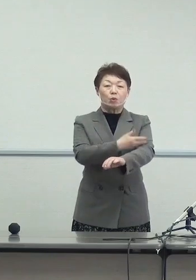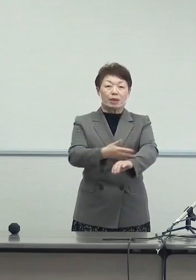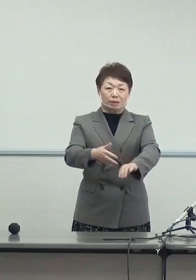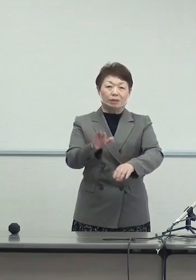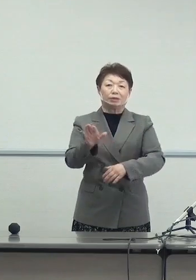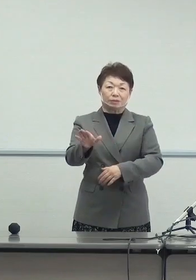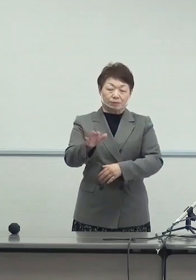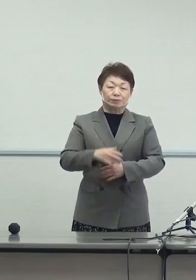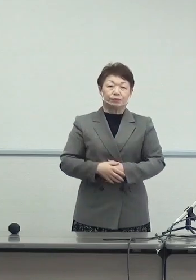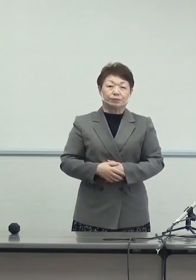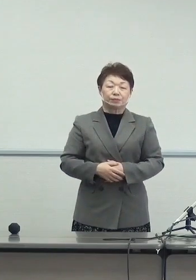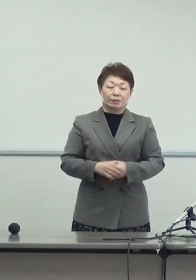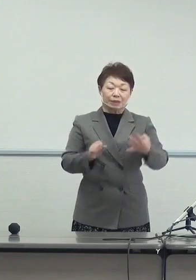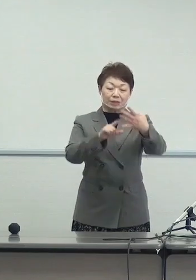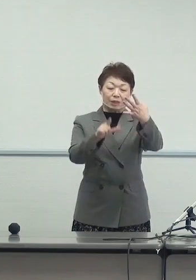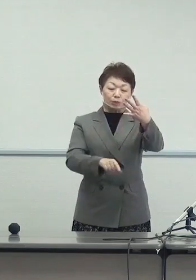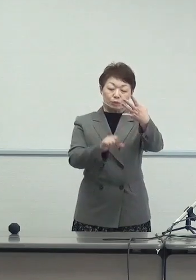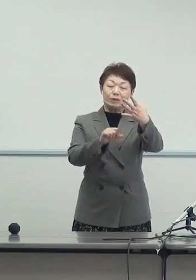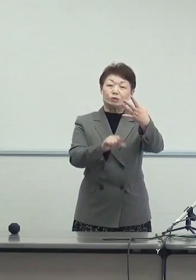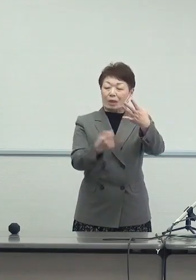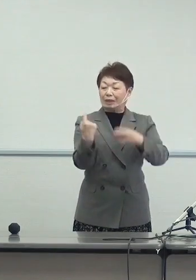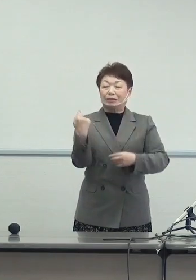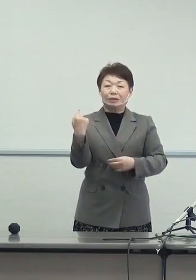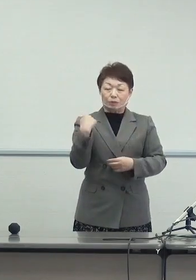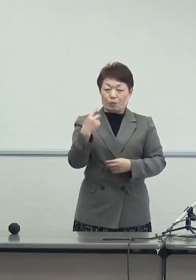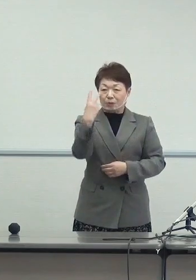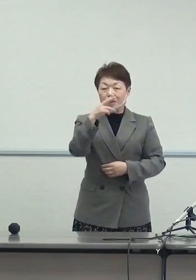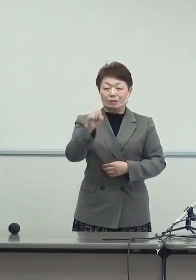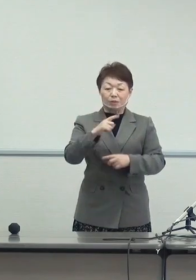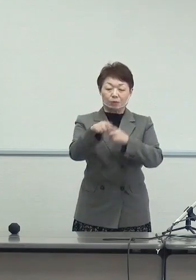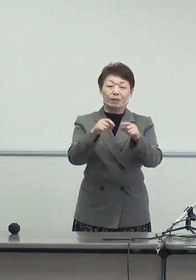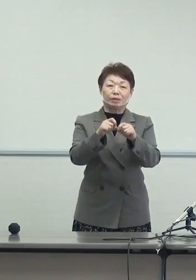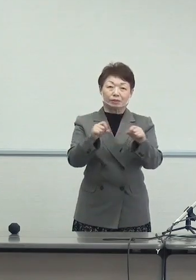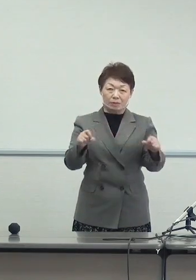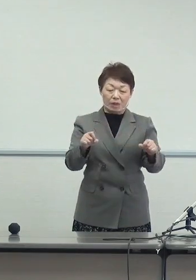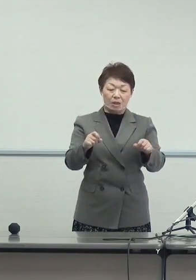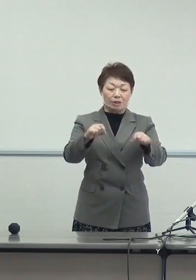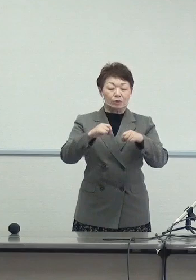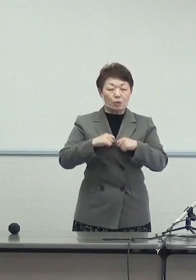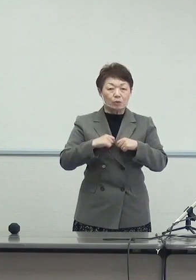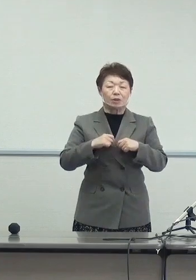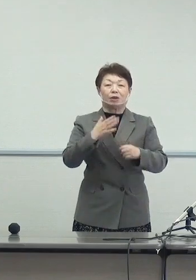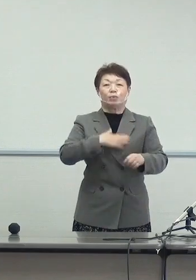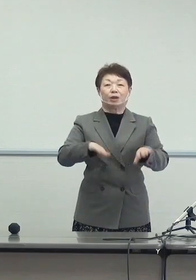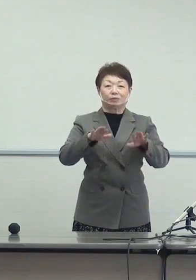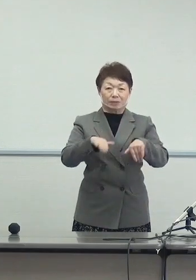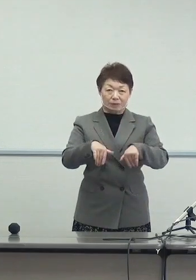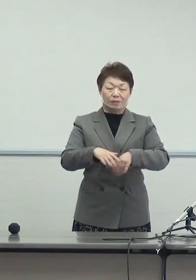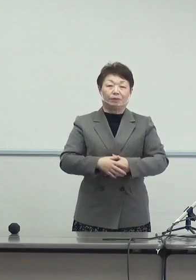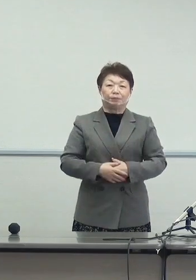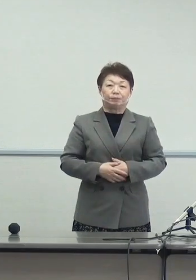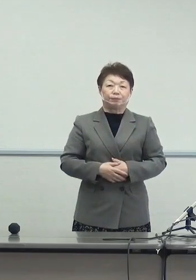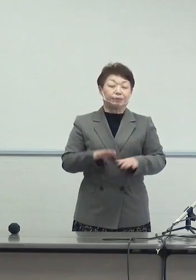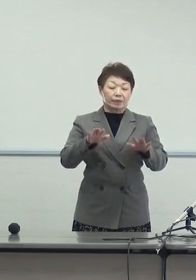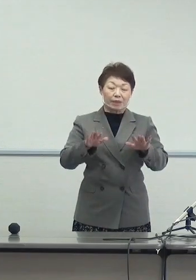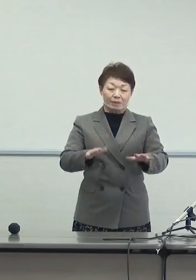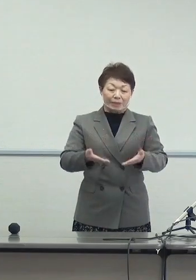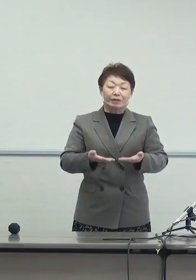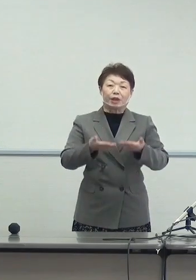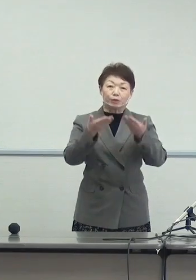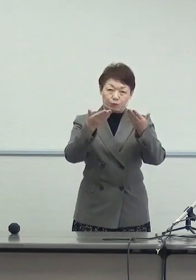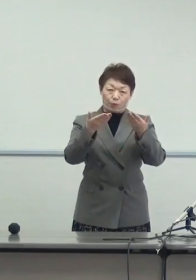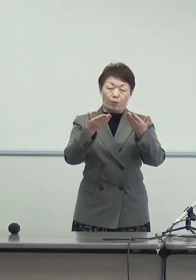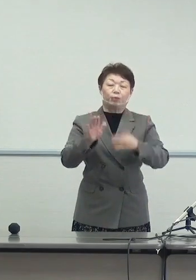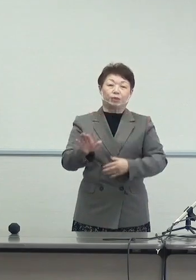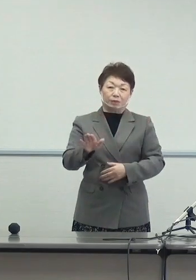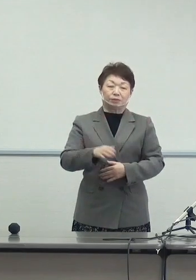ますが、いずれも4月5日昨日 PCR 検査を実施し陽性を確認したものでございます。現在軽症